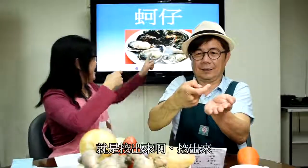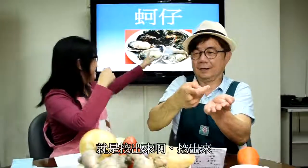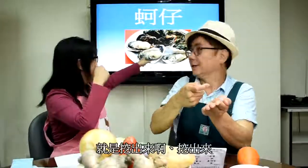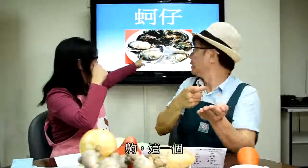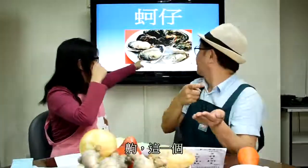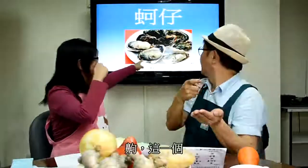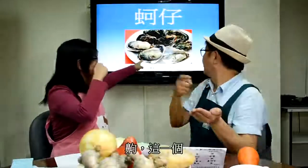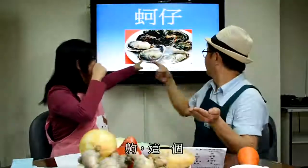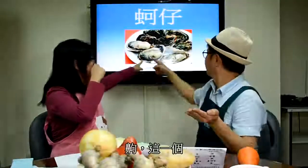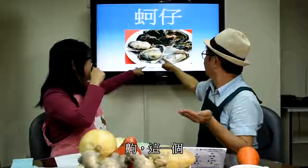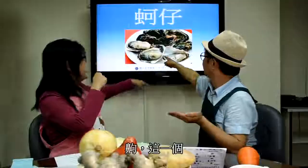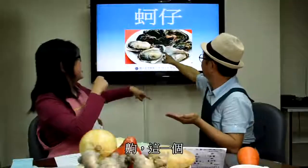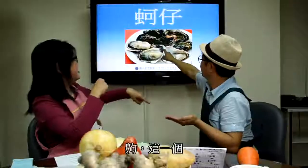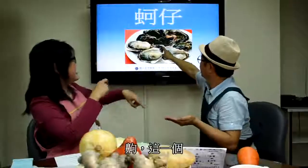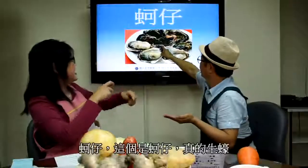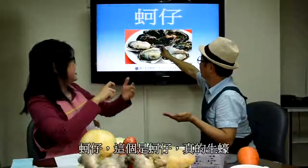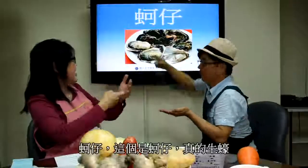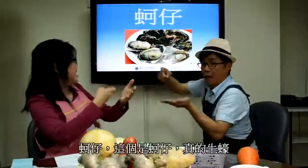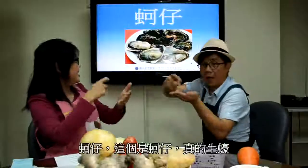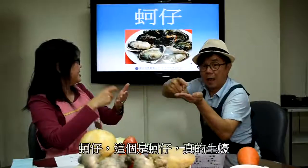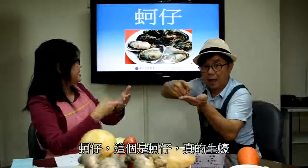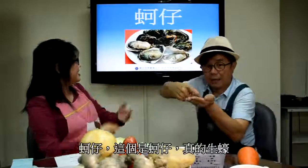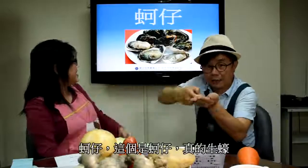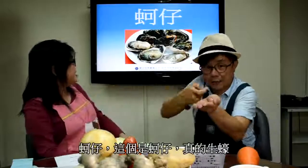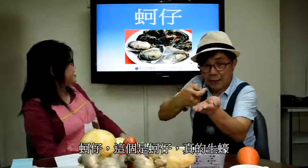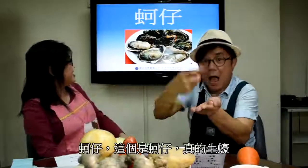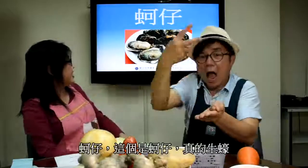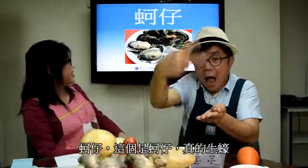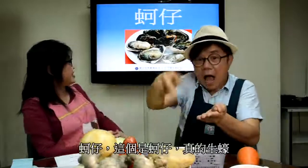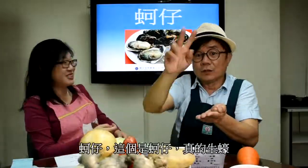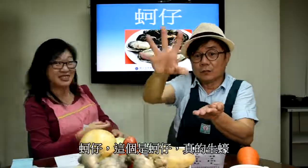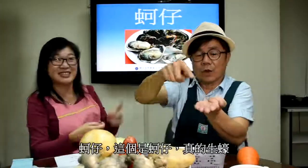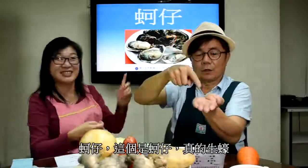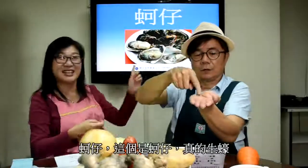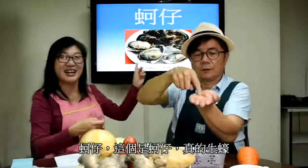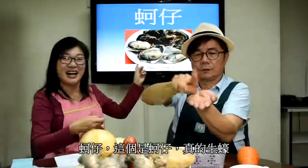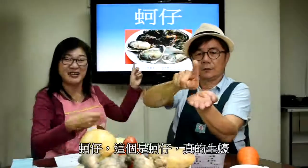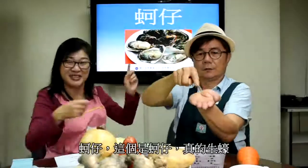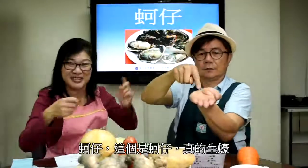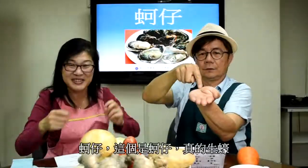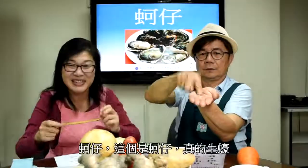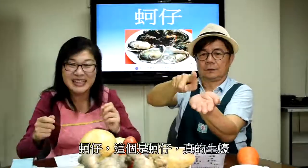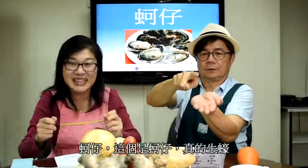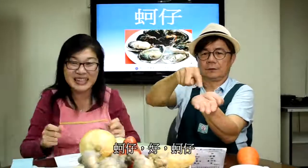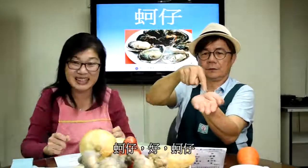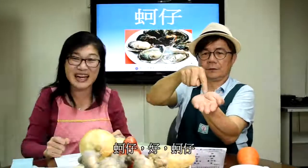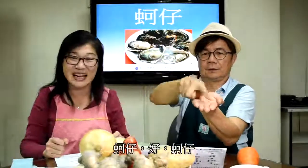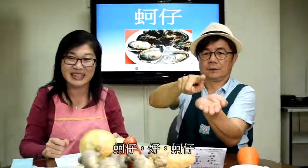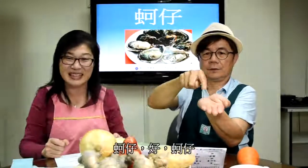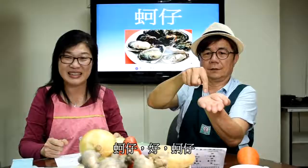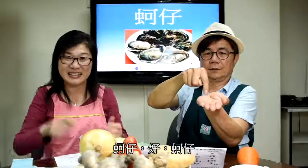好，这个鹅啊，这个是鹅，它真的生蚝，鹅啊，好，鹅